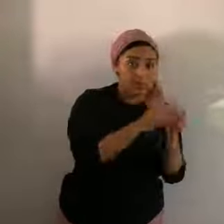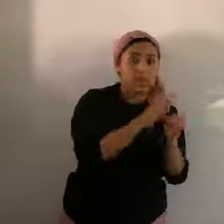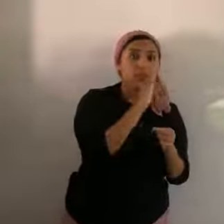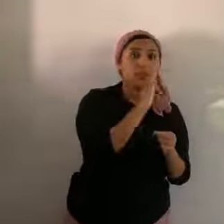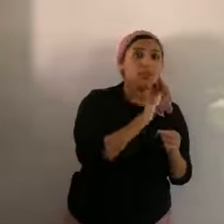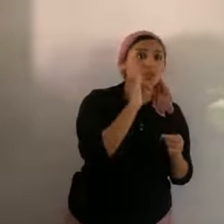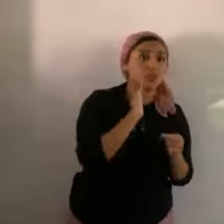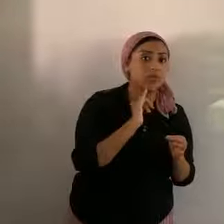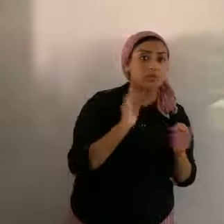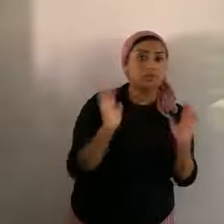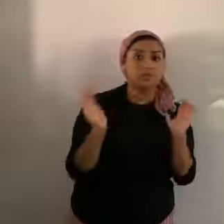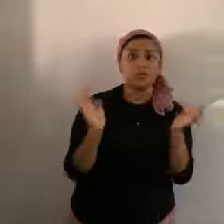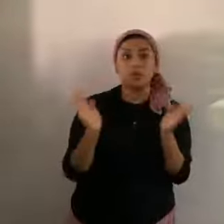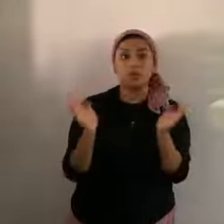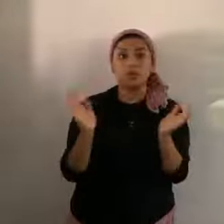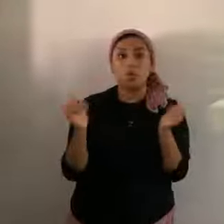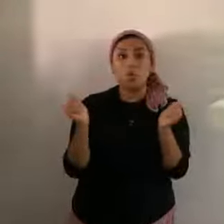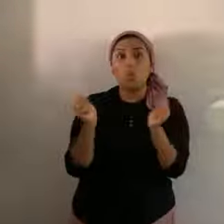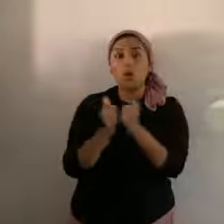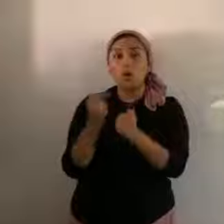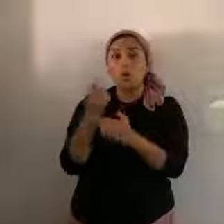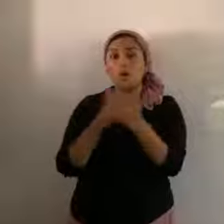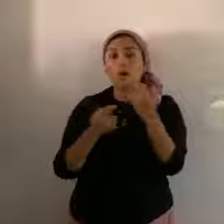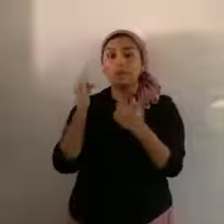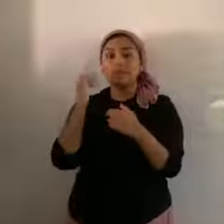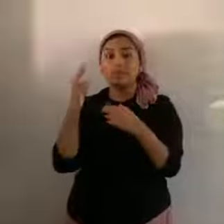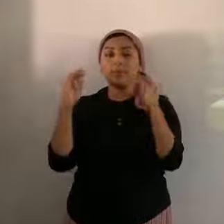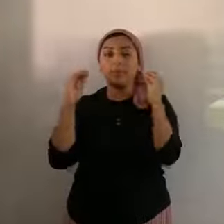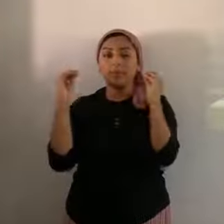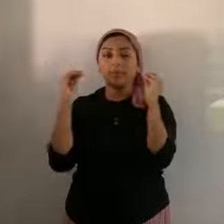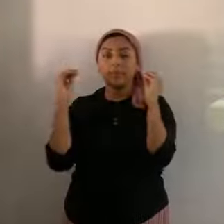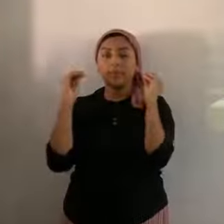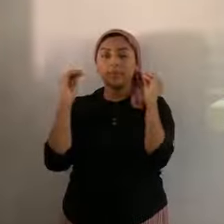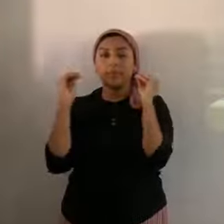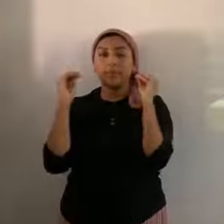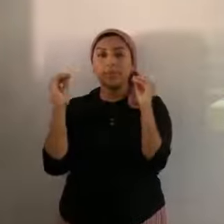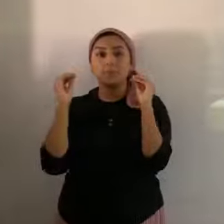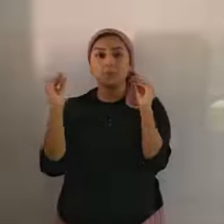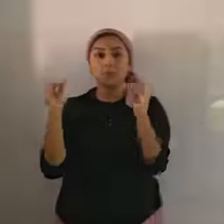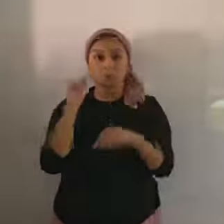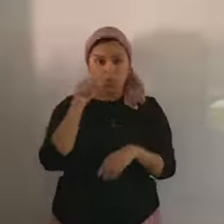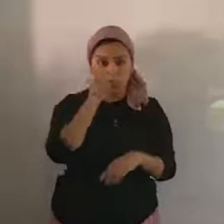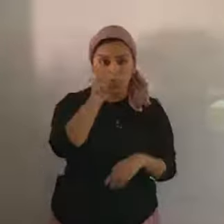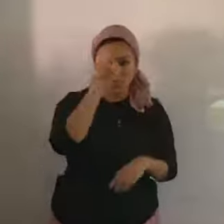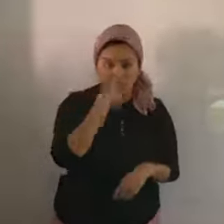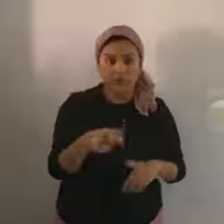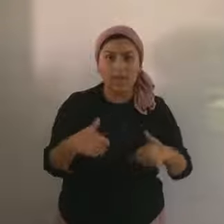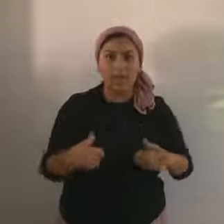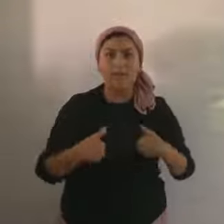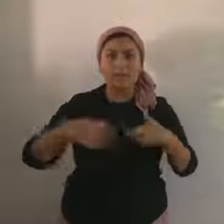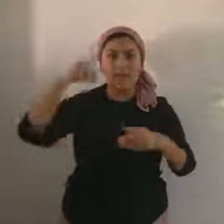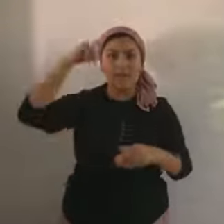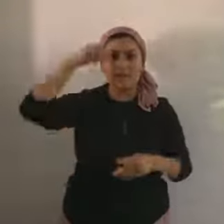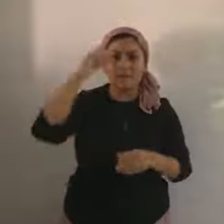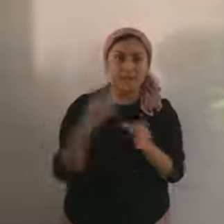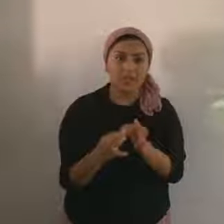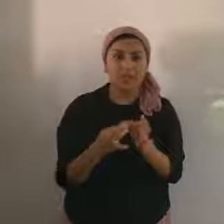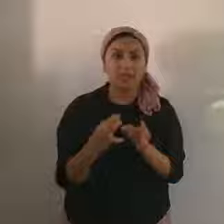Israel con lo que el Eterno aquí está ministrando. Ustedes tengan fe. Si ellos